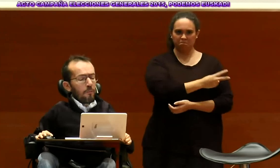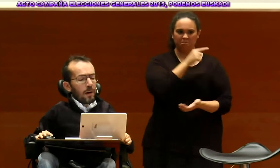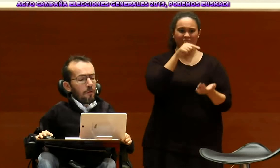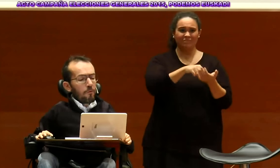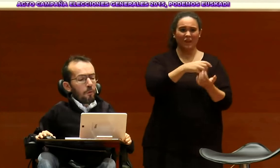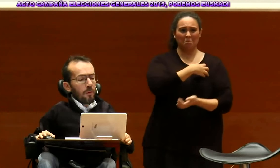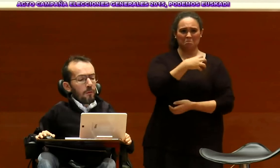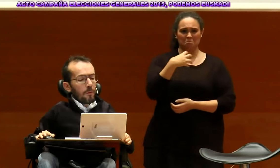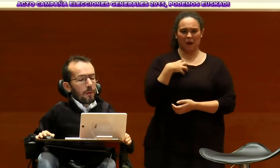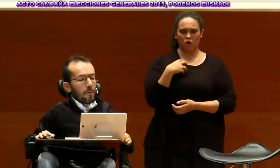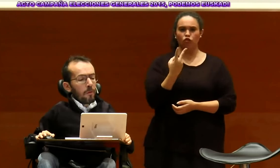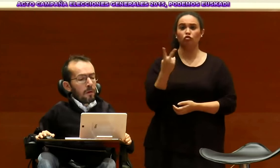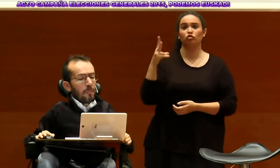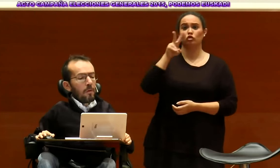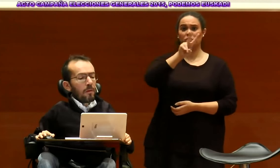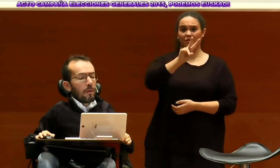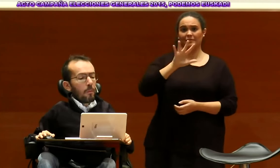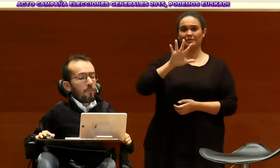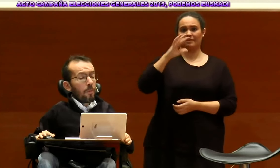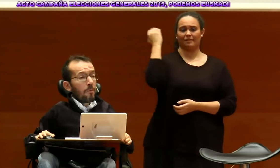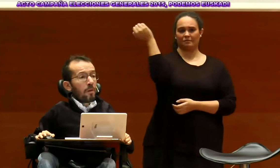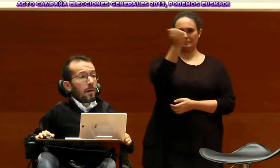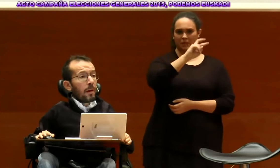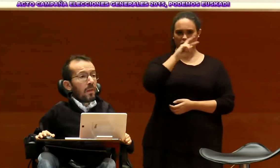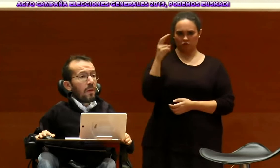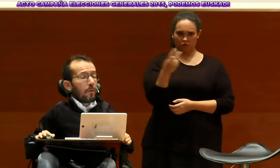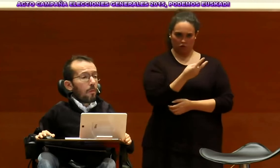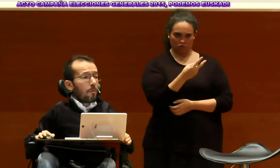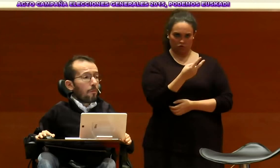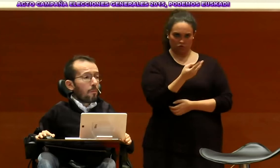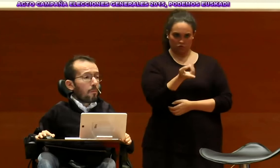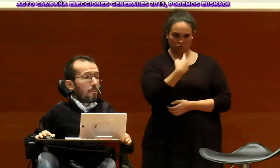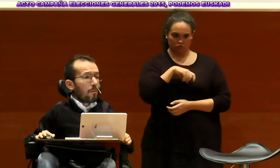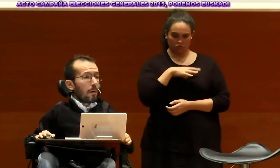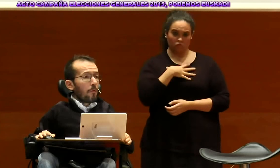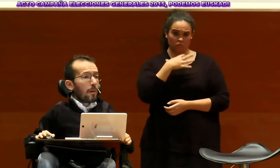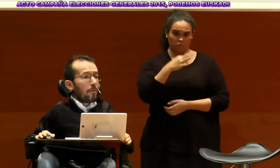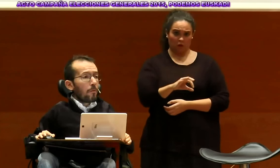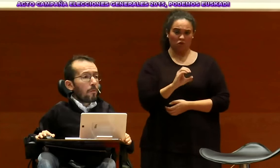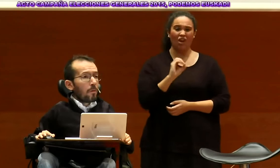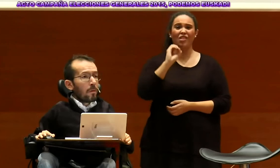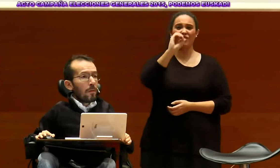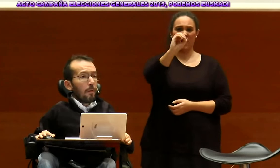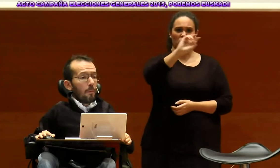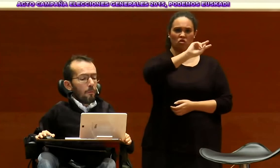a los bancos. 205 millones de euros. Podemos deber 0 euros a los bancos.